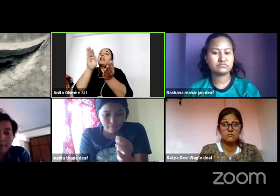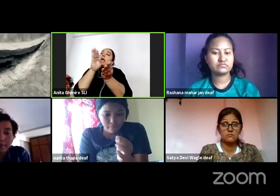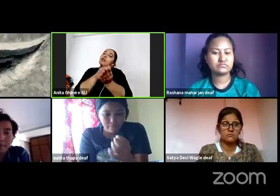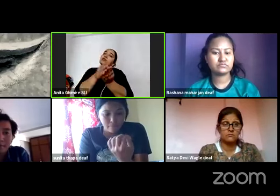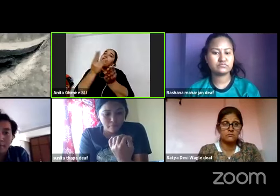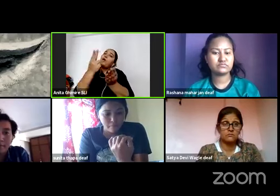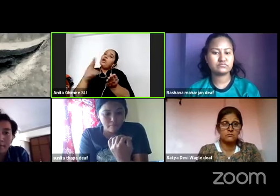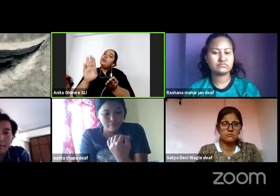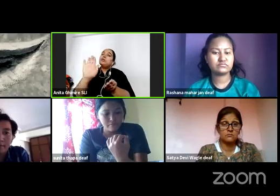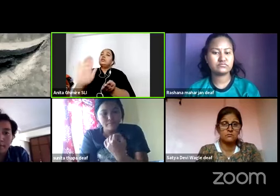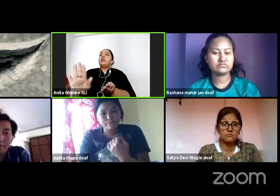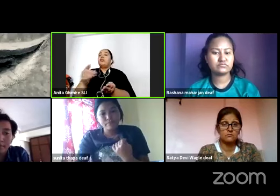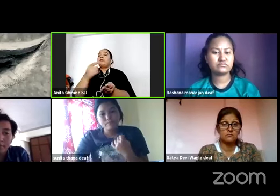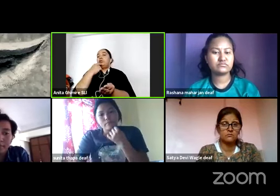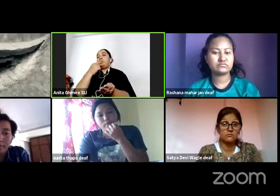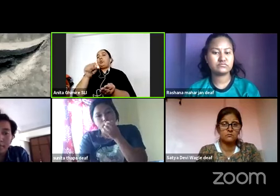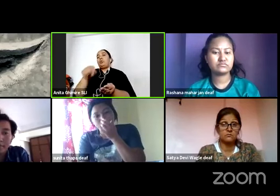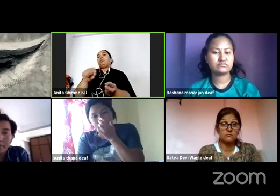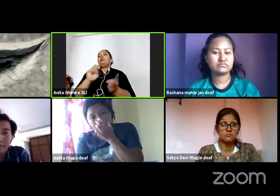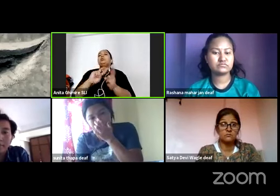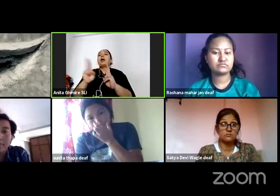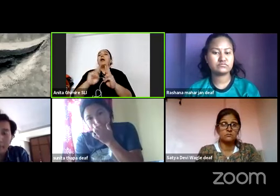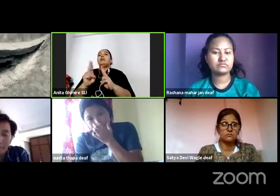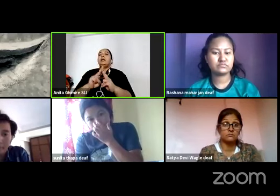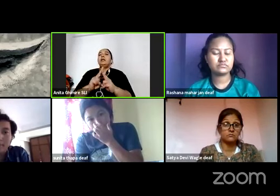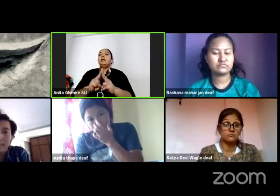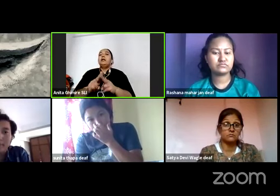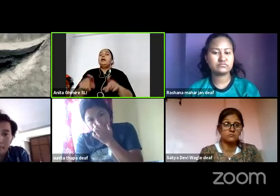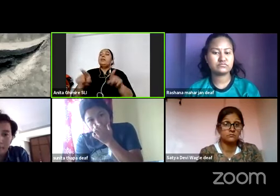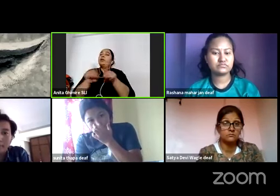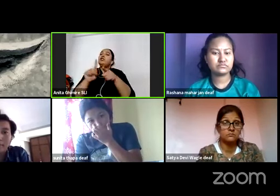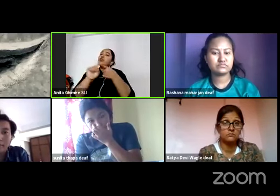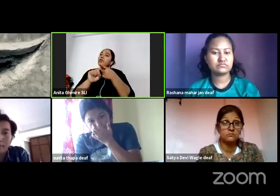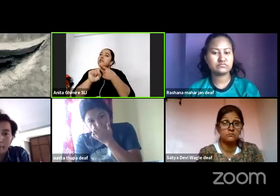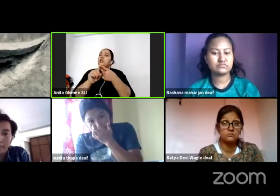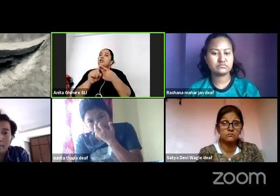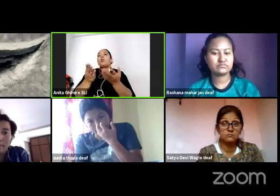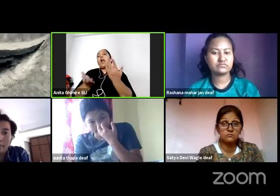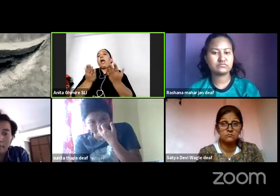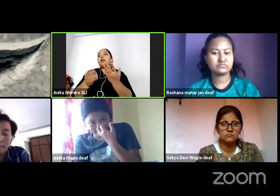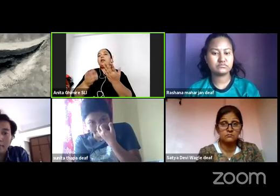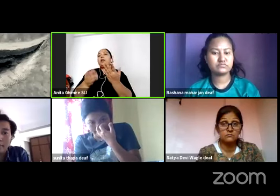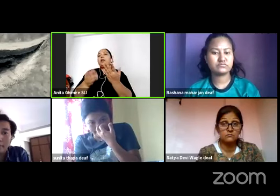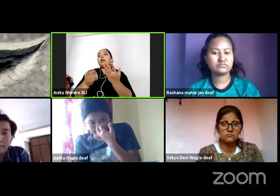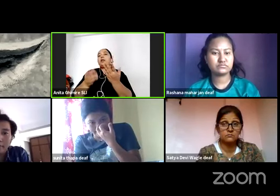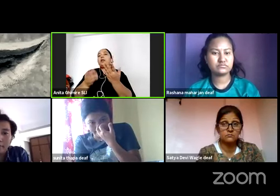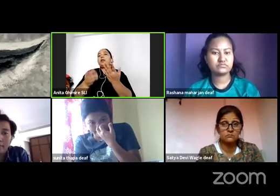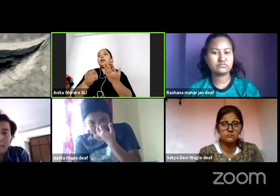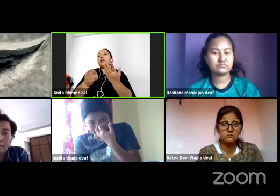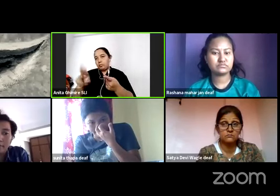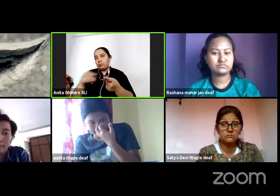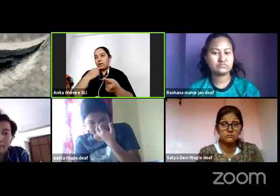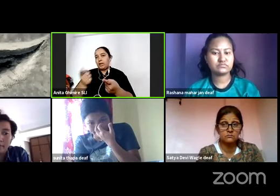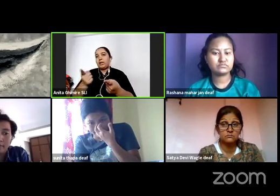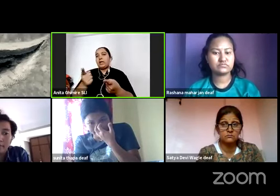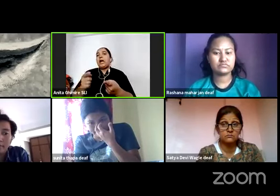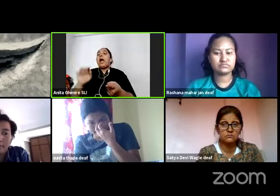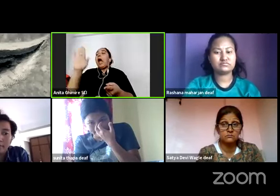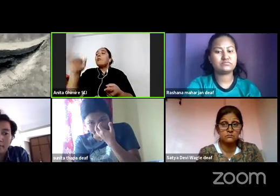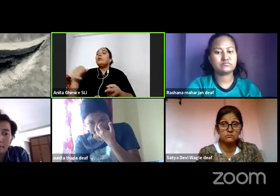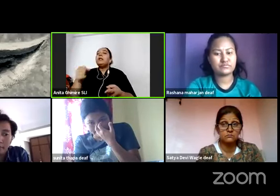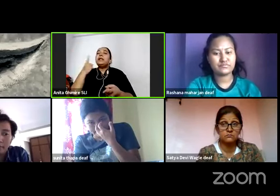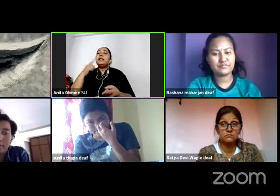सायद त्यो एक्सपिरियन्सले पनि त्यो कुराहरूलाई जोड्छ. त्यो यदि जोड्न सक्यौँ भने चाहिँ आगामी दिनमा चाहिँ त्यसले थप